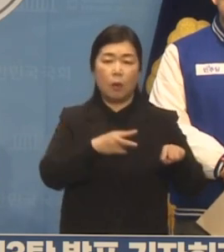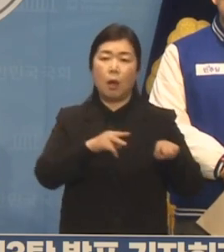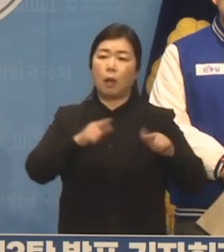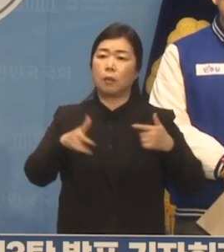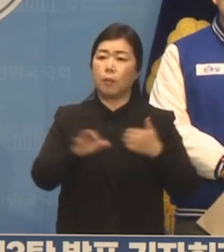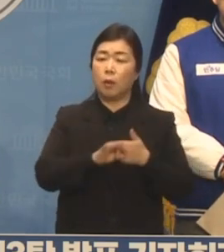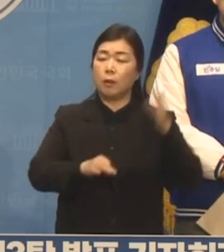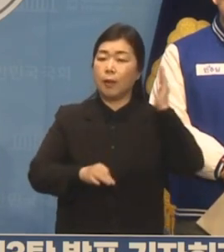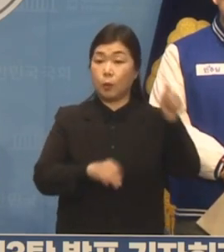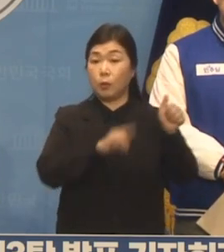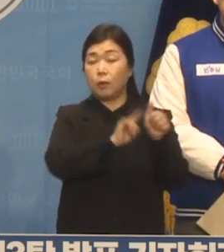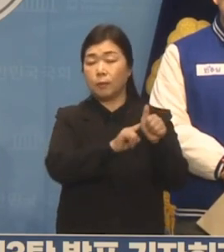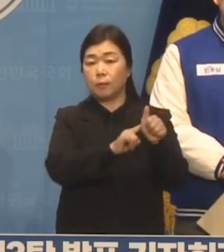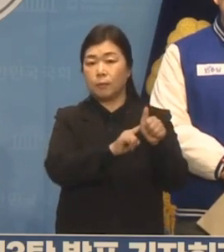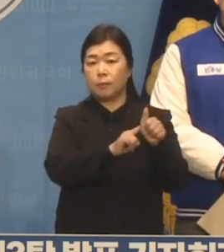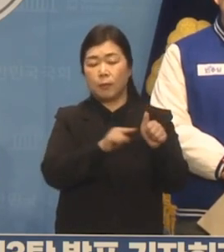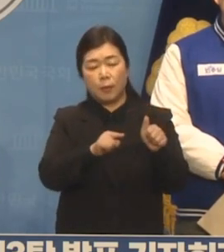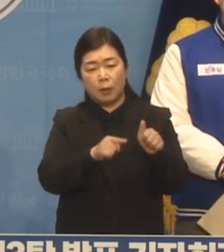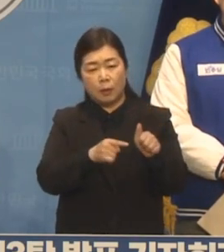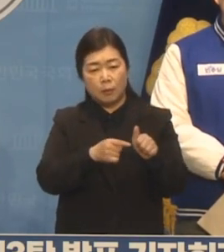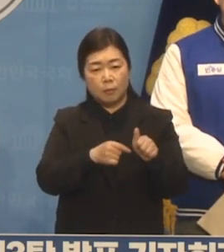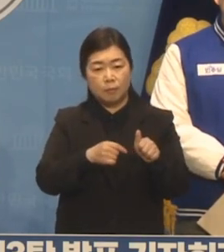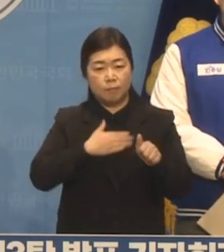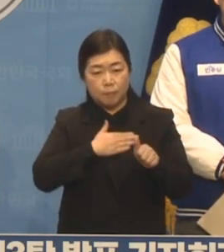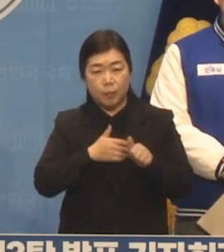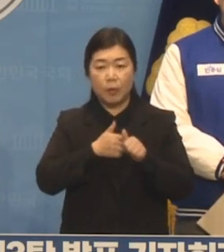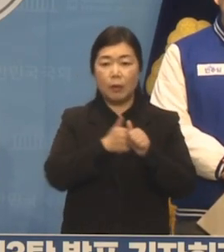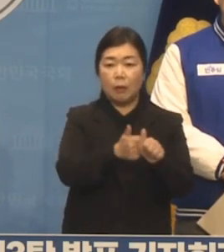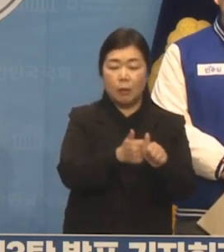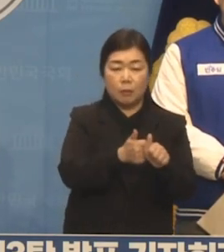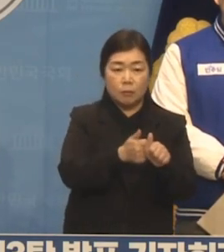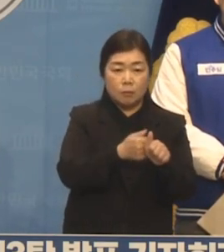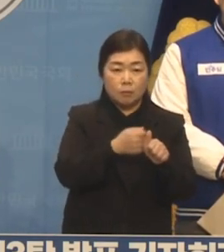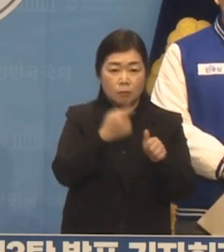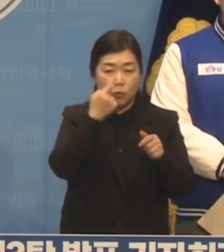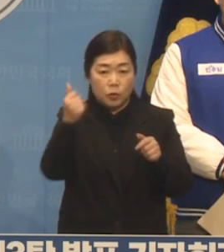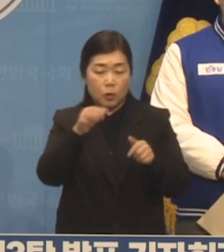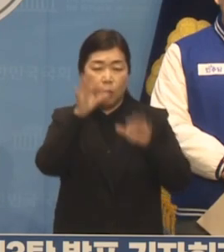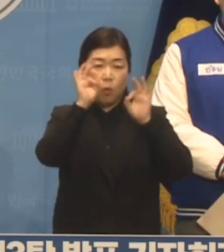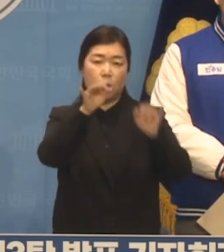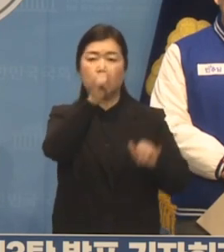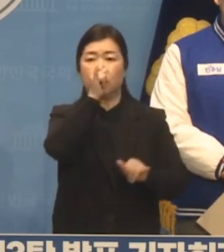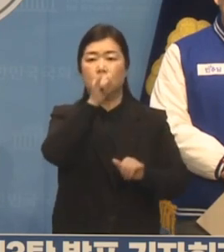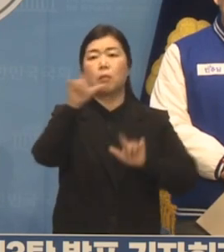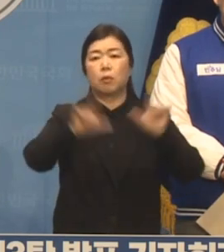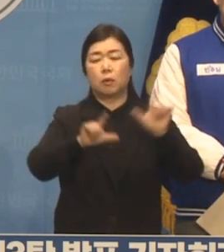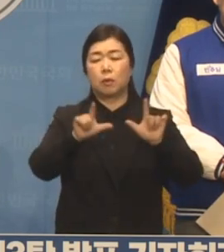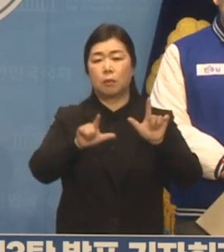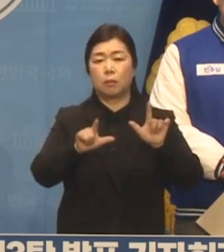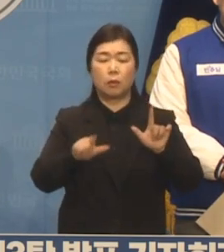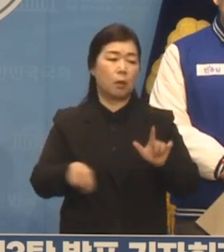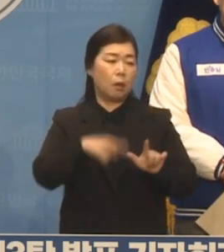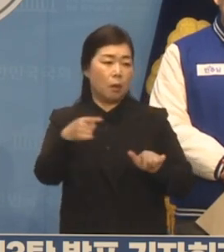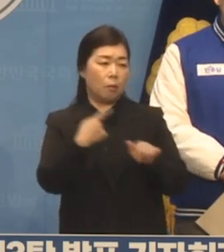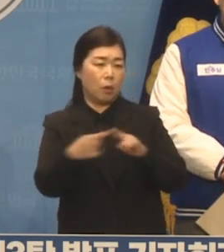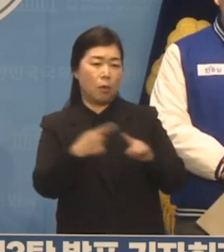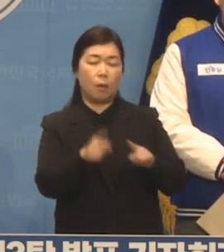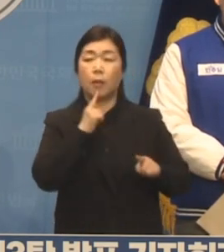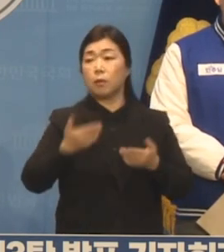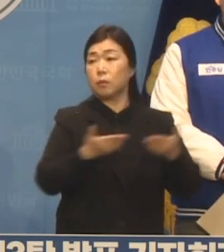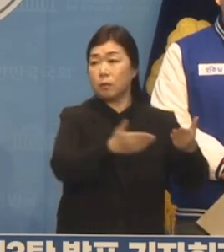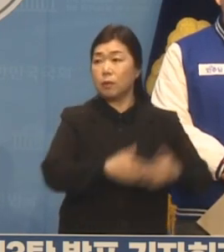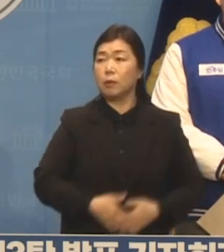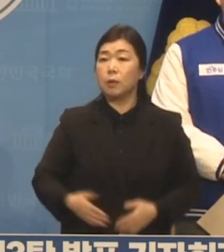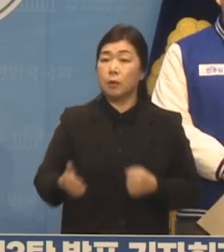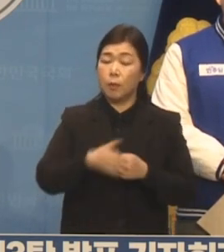심지어는 대통령의 이런 부분들을 살피는데 주력하고 있는 거 아니냐, 이런 세간의 평가들이 많습니다. 이런